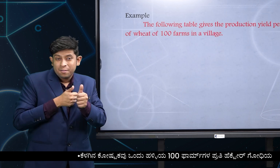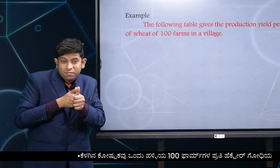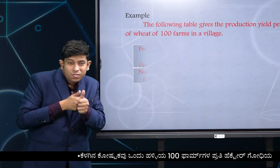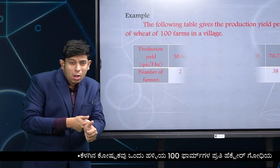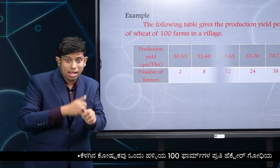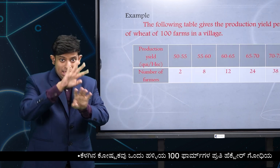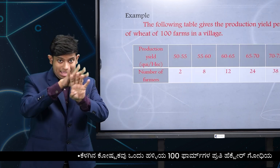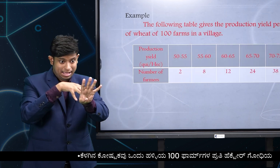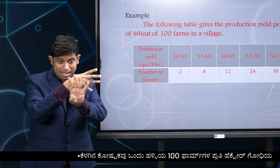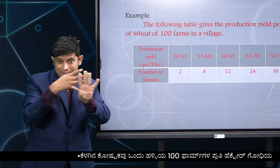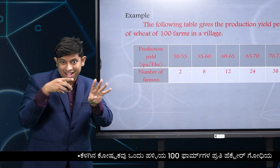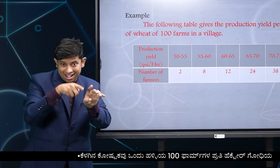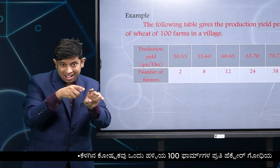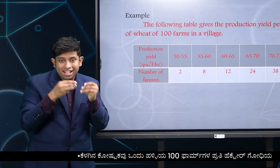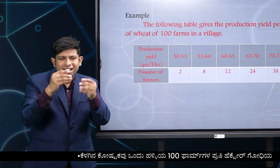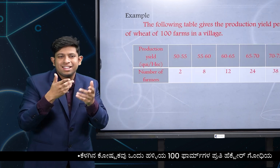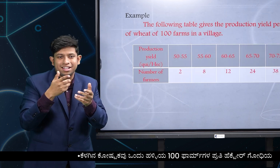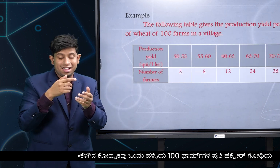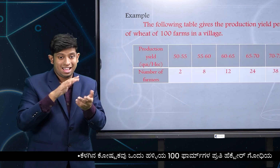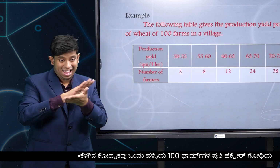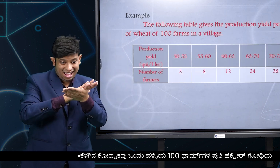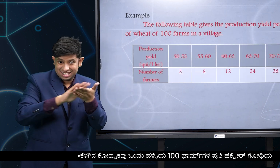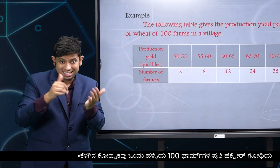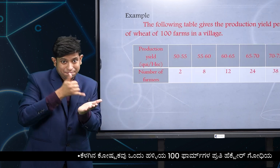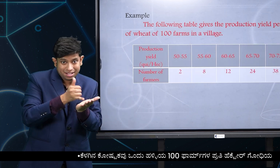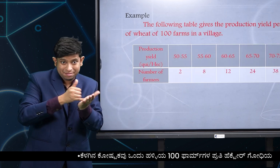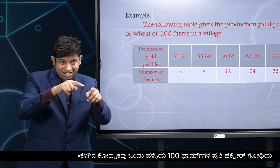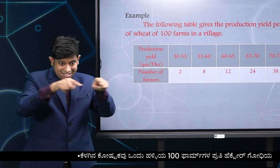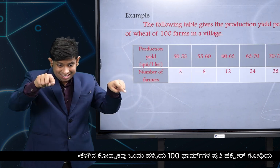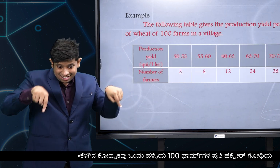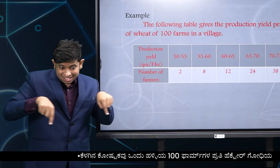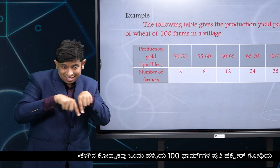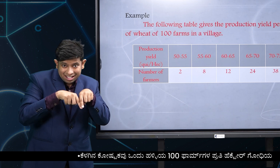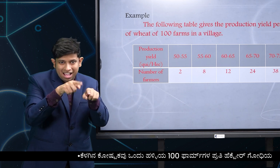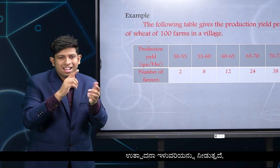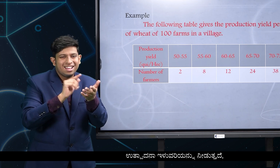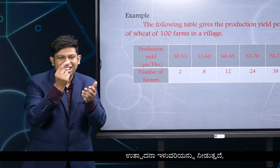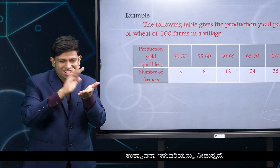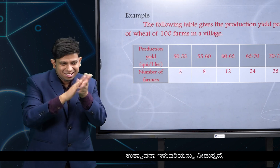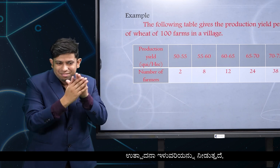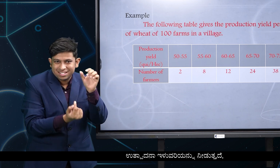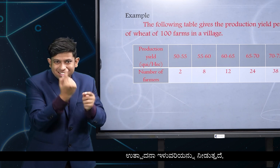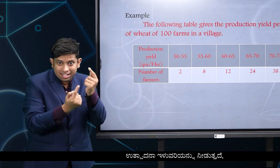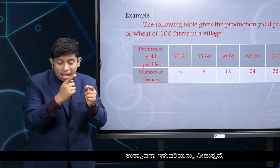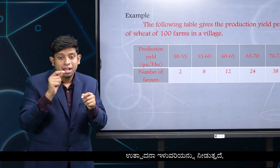ಕೆಳಗಿನ ಕೋಷ್ಟಕವು ಒಂದು ಹಳ್ಳಿಯ 100 ಫಾರ್ಮ್ಗಳ ಪ್ರತಿ ಹೆಕ್ಟರ್ ಗೋಧಿಯ ಉತ್ಪಾದನಾ ಇಳುವರಿಯನ್ನು ನೀಡುತ್ತದೆ.